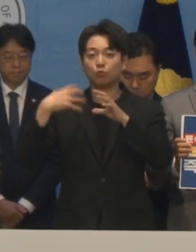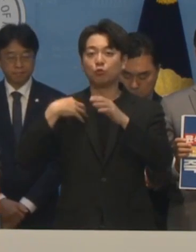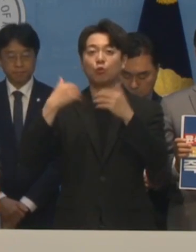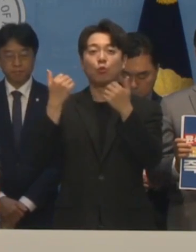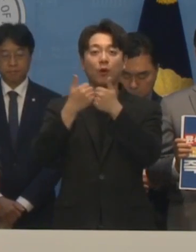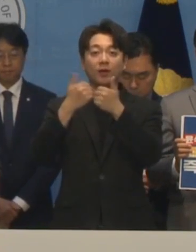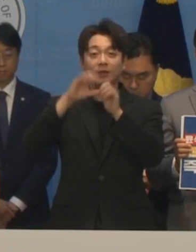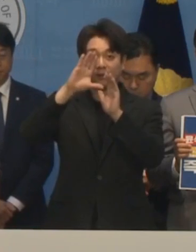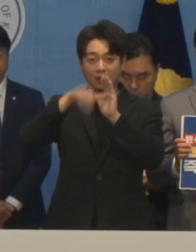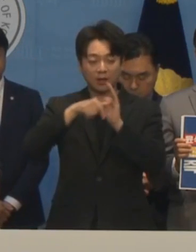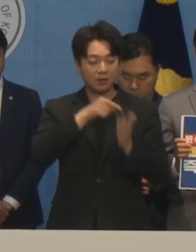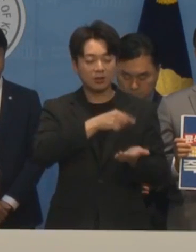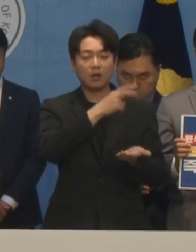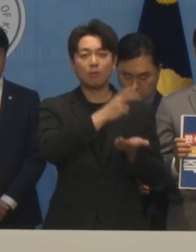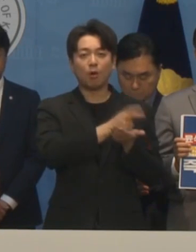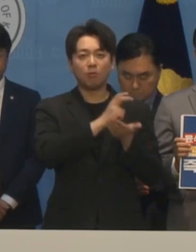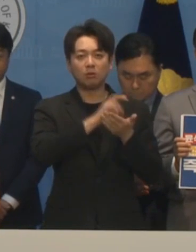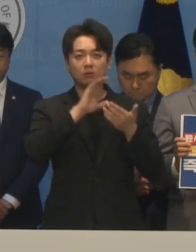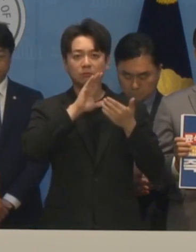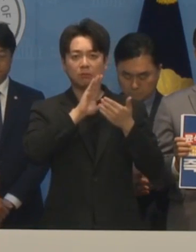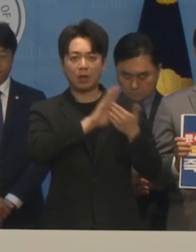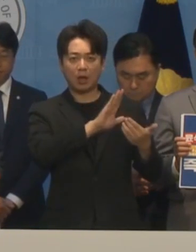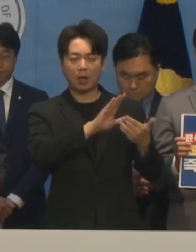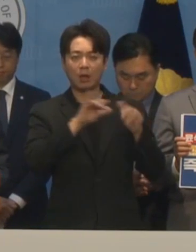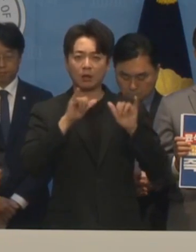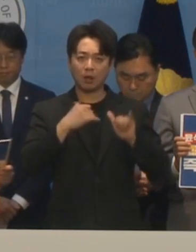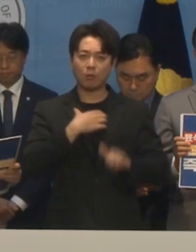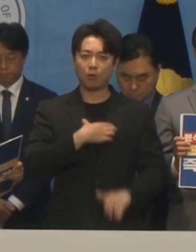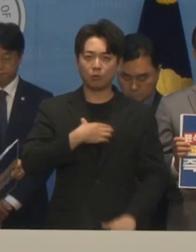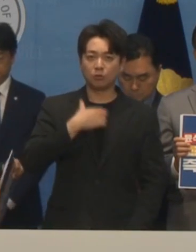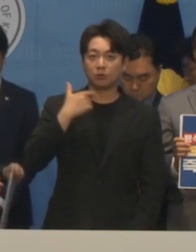제2요구안을 의결할 것이라는 전망도 나옵니다.